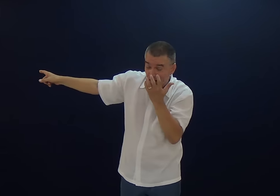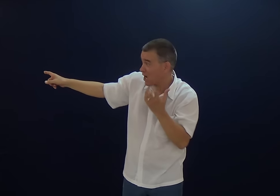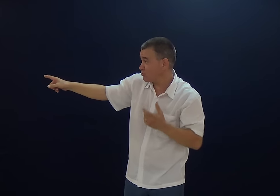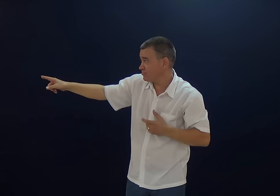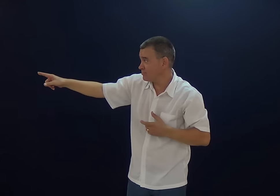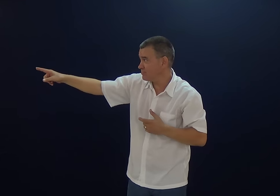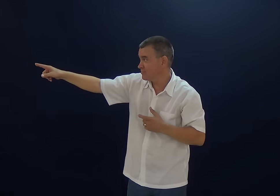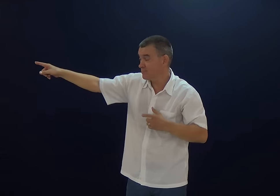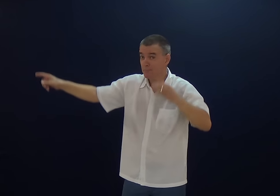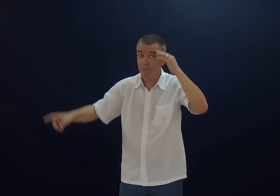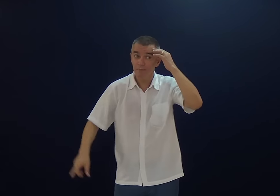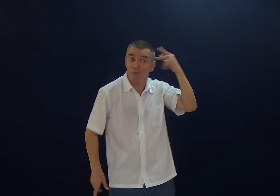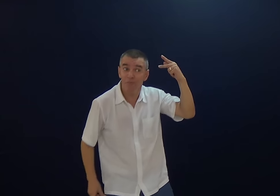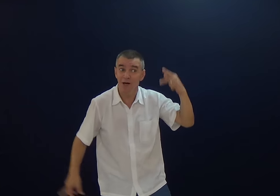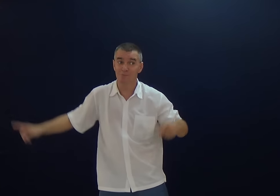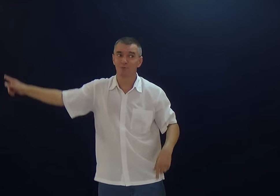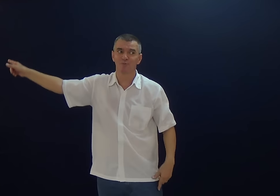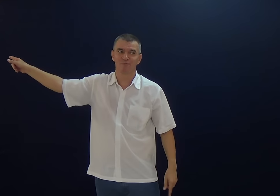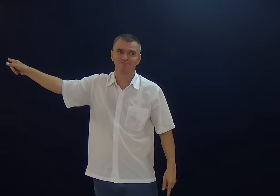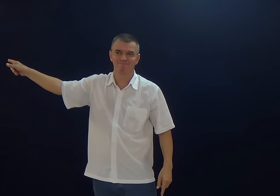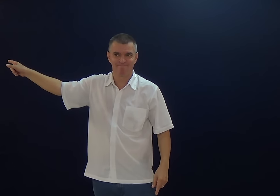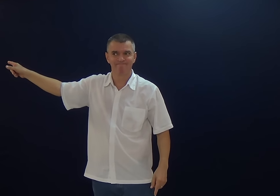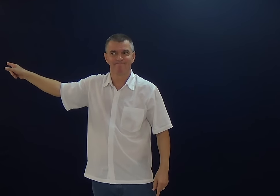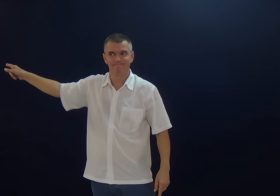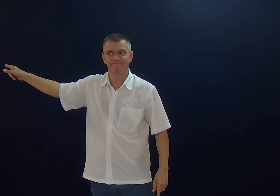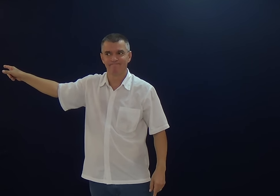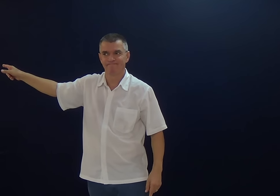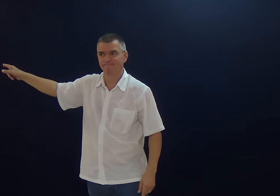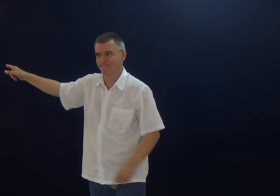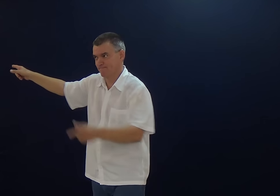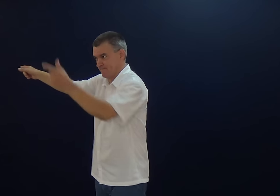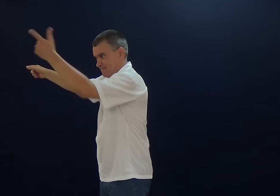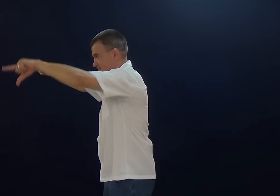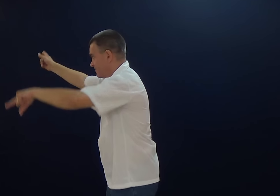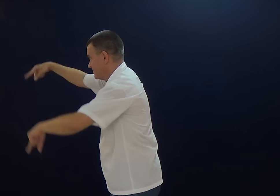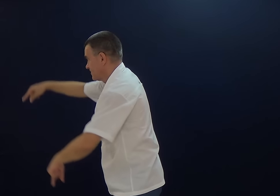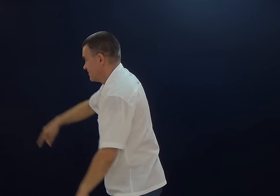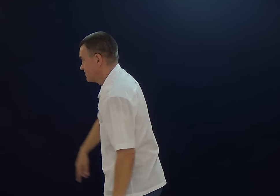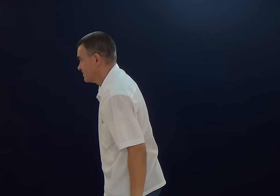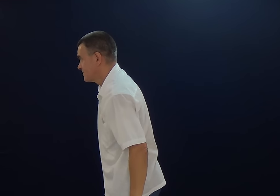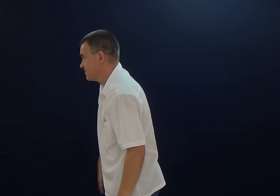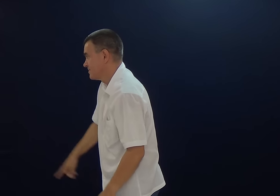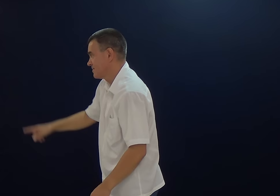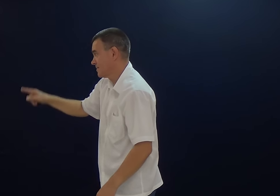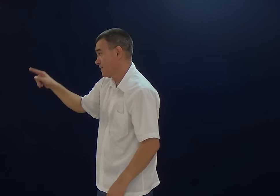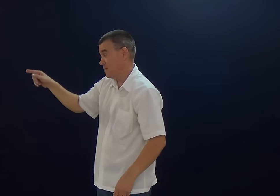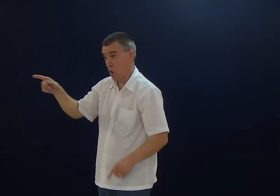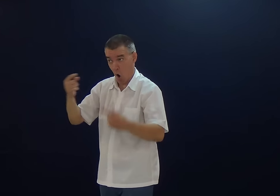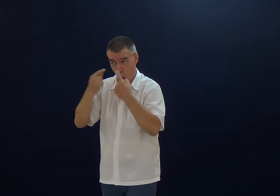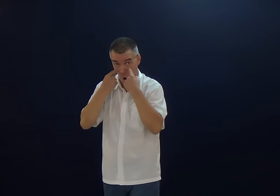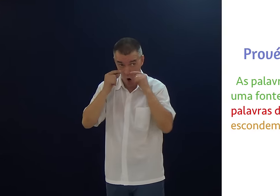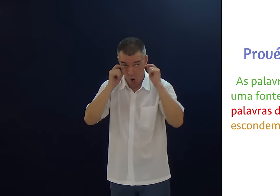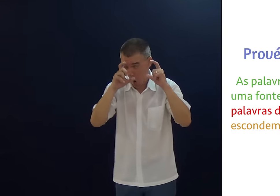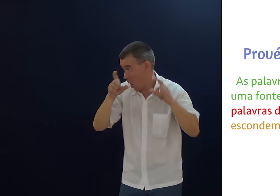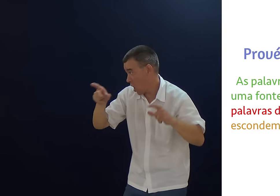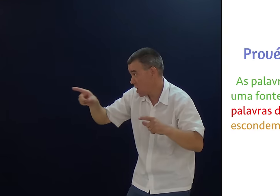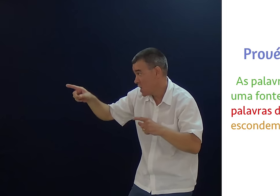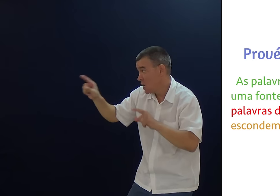está sondando as nossas atitudes provérbios Capítulo 11 Versículo 13 provérbios Capítulo